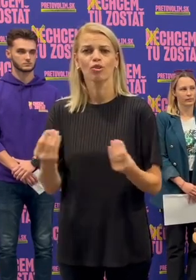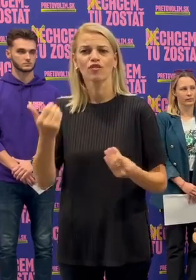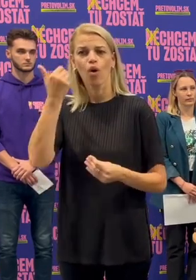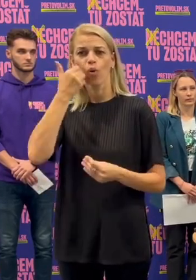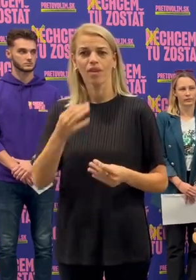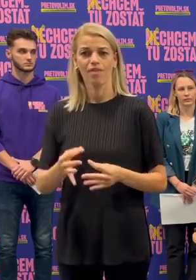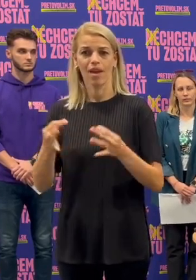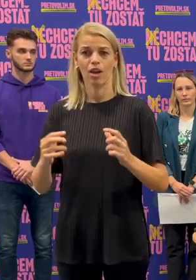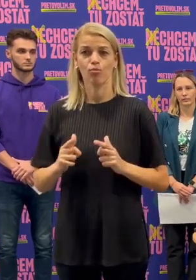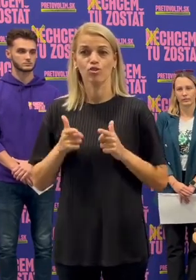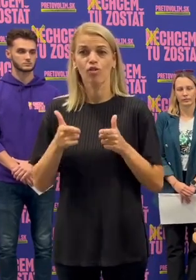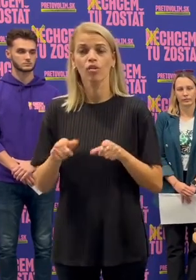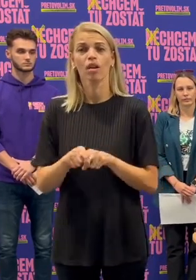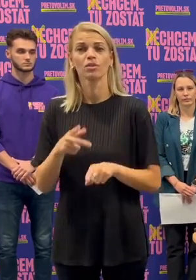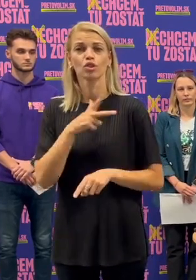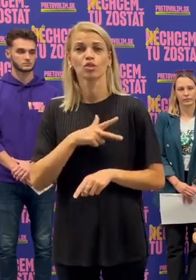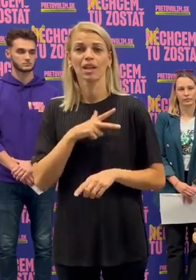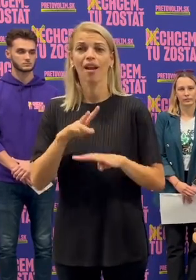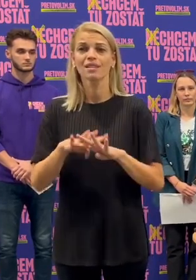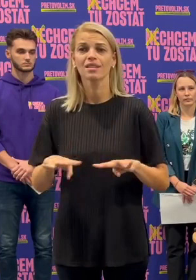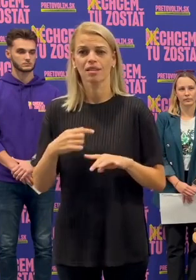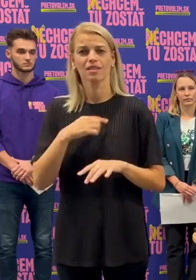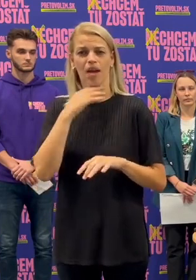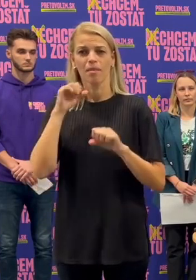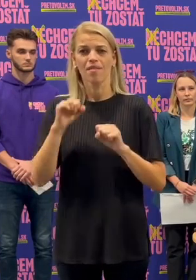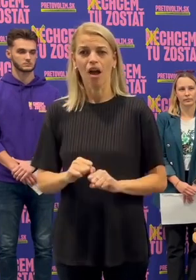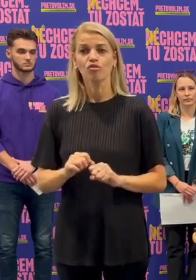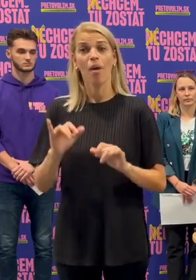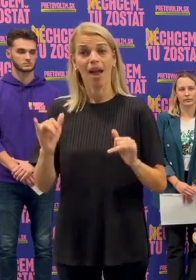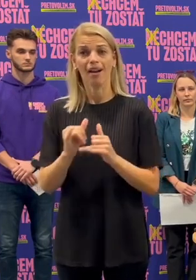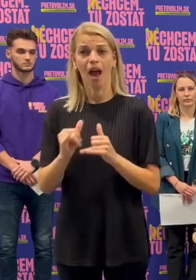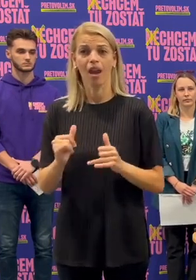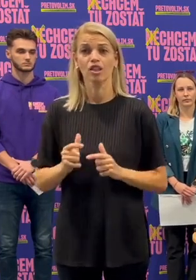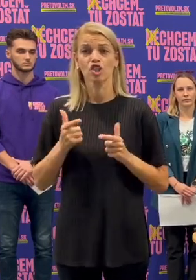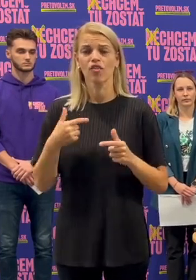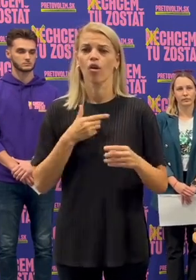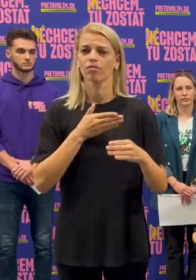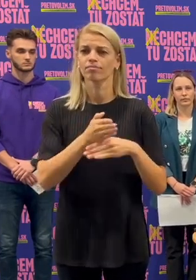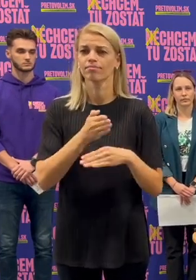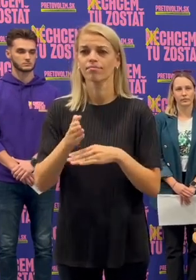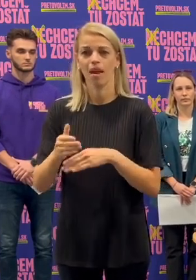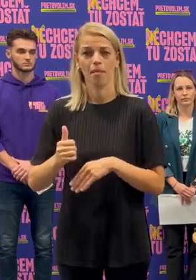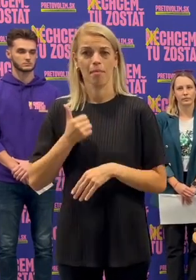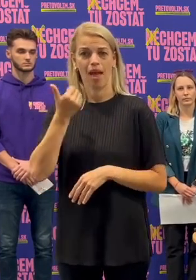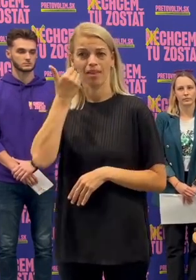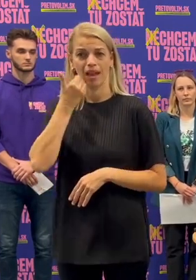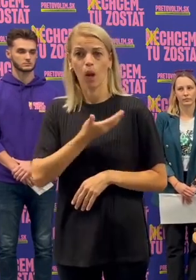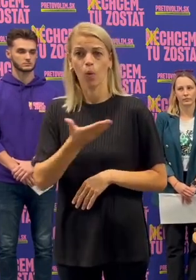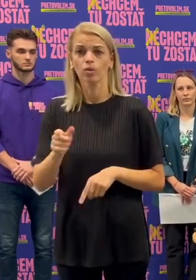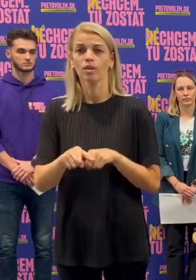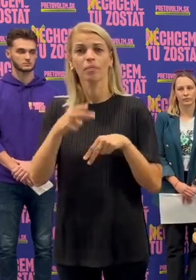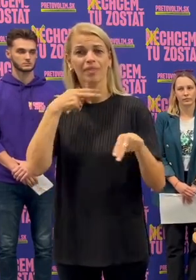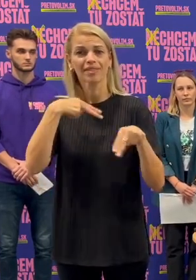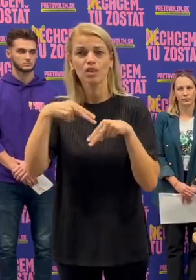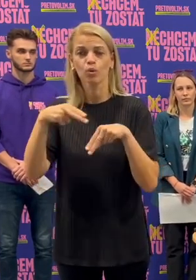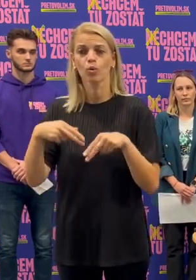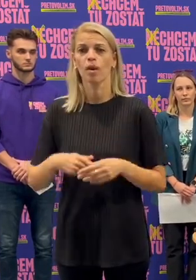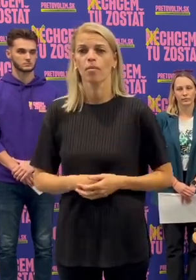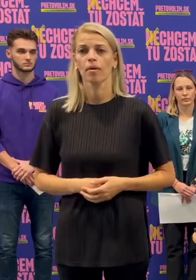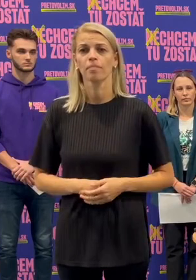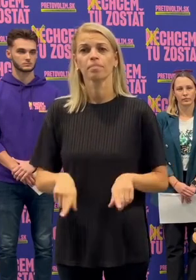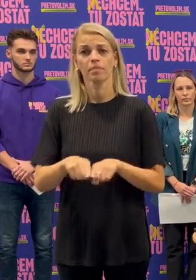verejnom živote, na sociálnych sieťach, ale čo si veľmi vážim, aj v reálnom živote chodíme medzi mladých ľudí, ako hovoril pán minister, tiež diskutujeme.